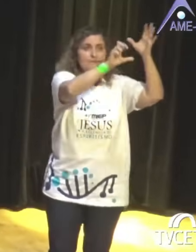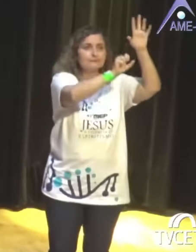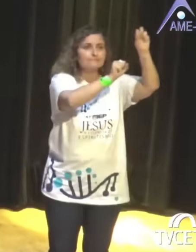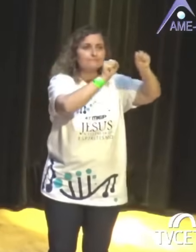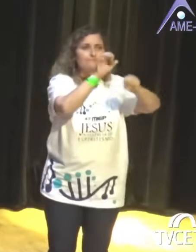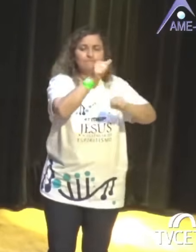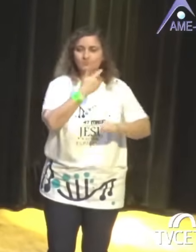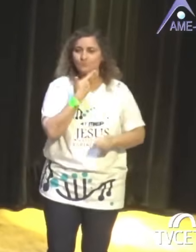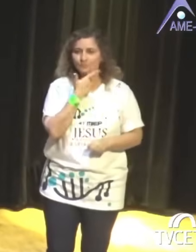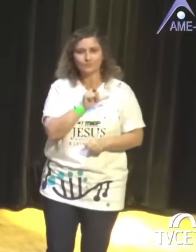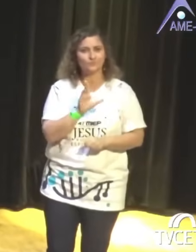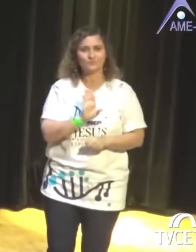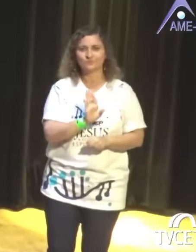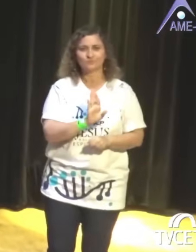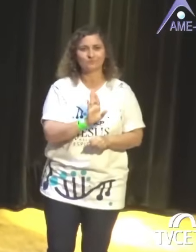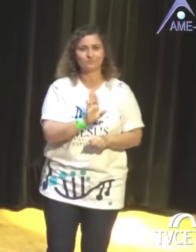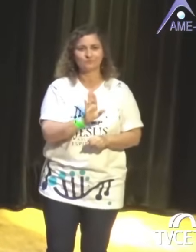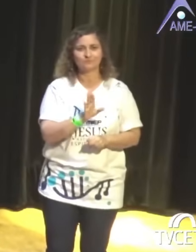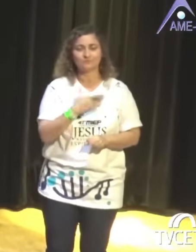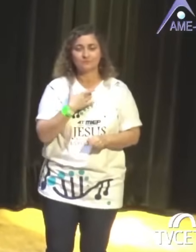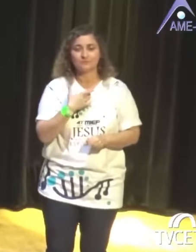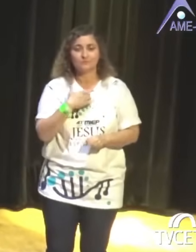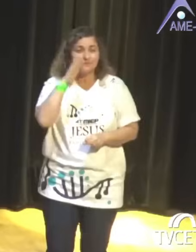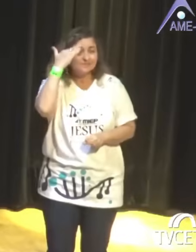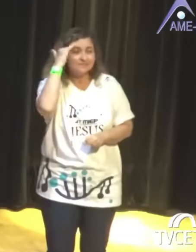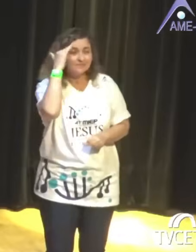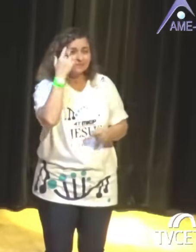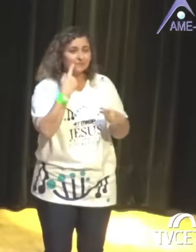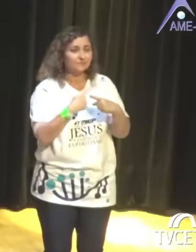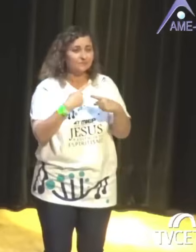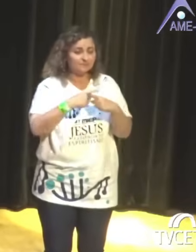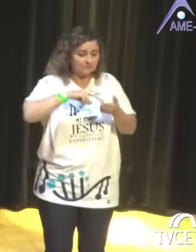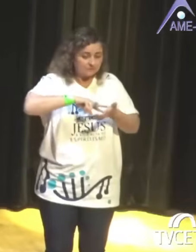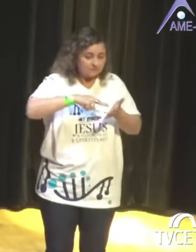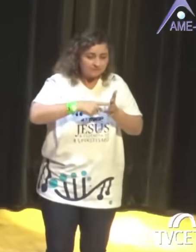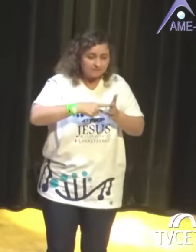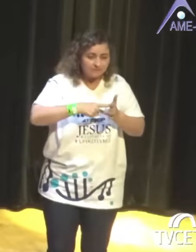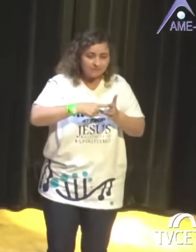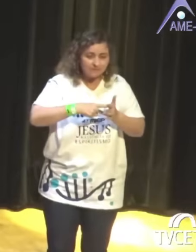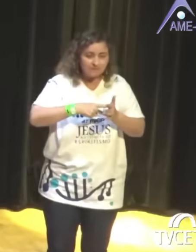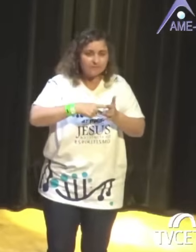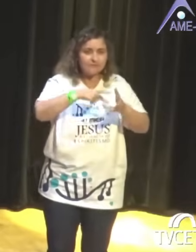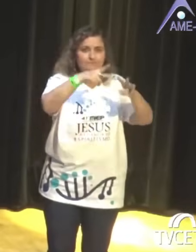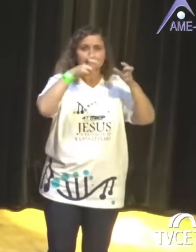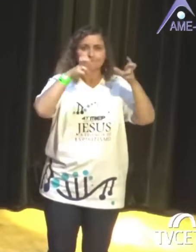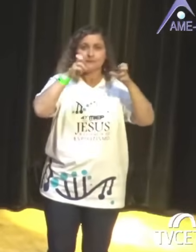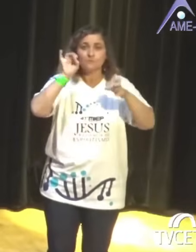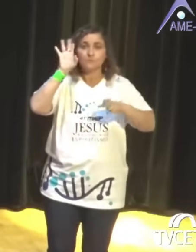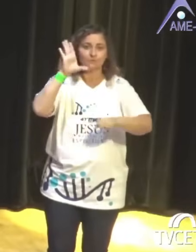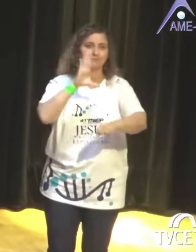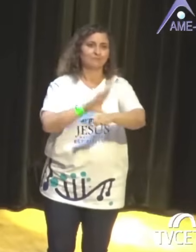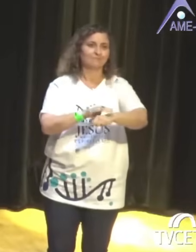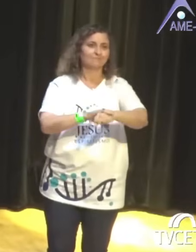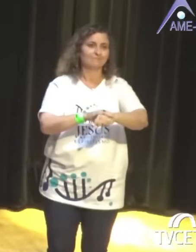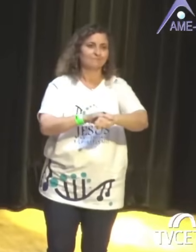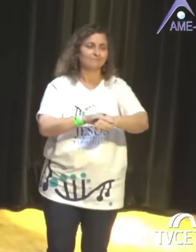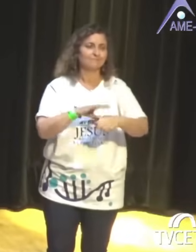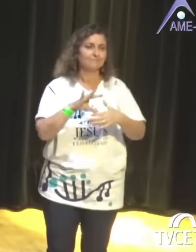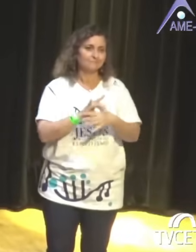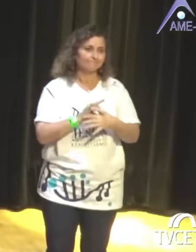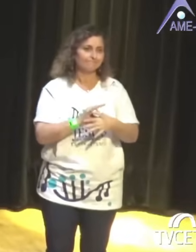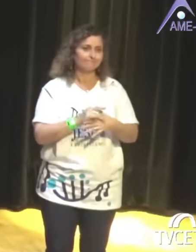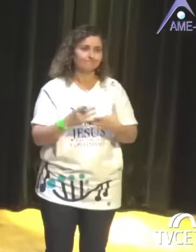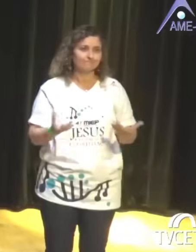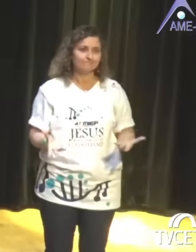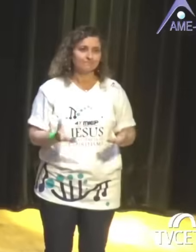nós não lidamos com algo que extrapole o espaço físico a